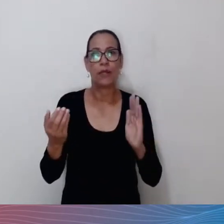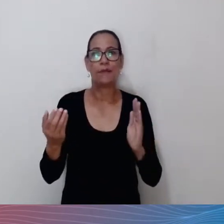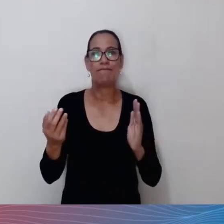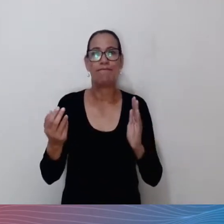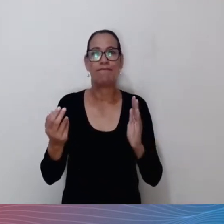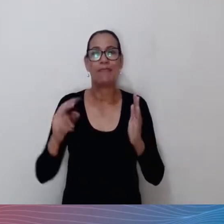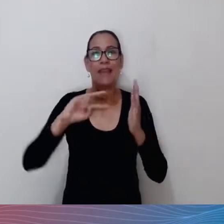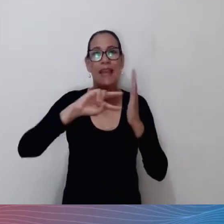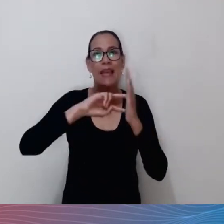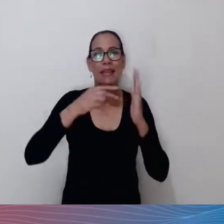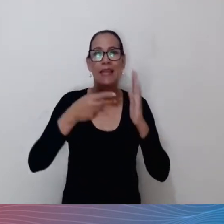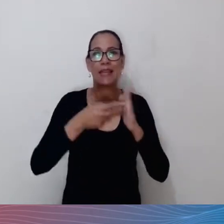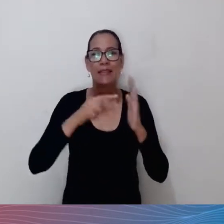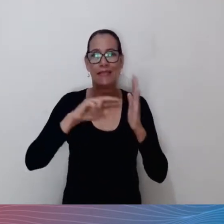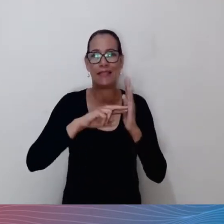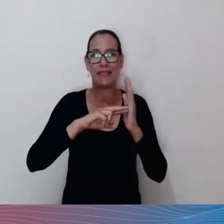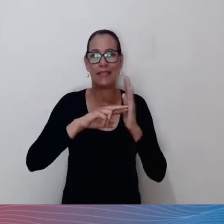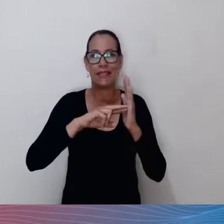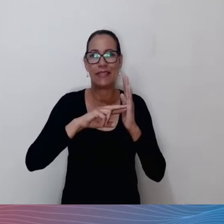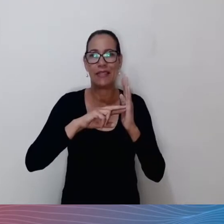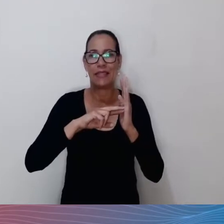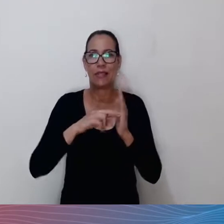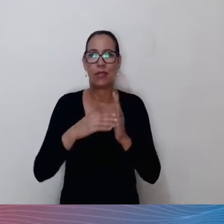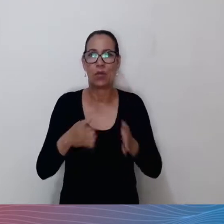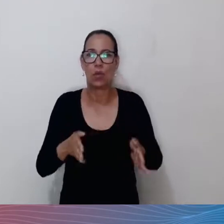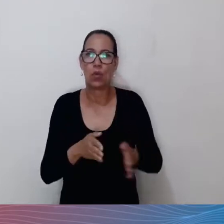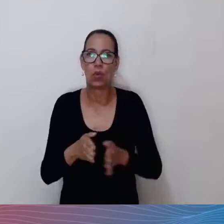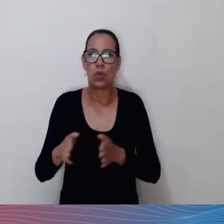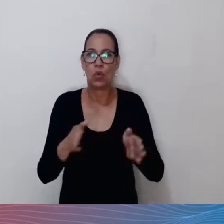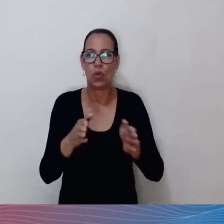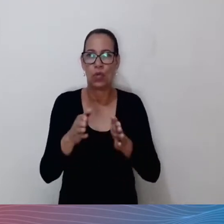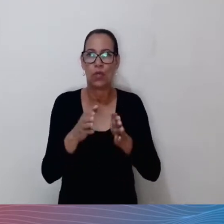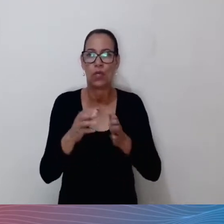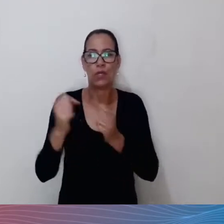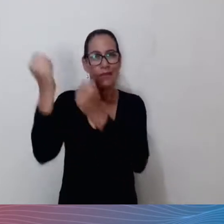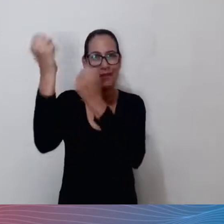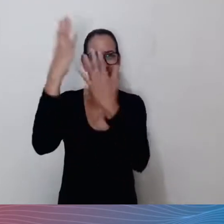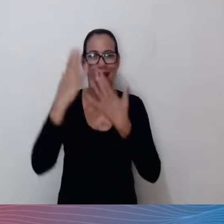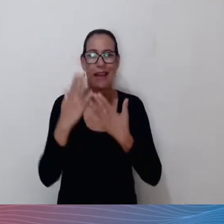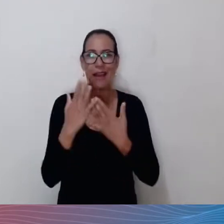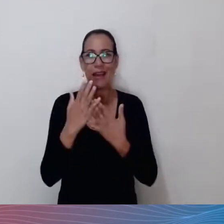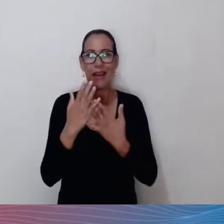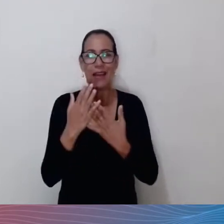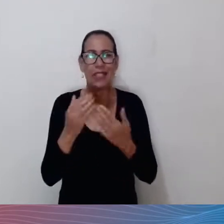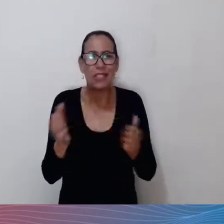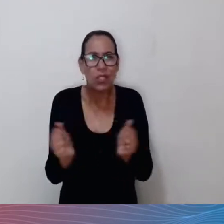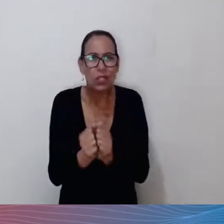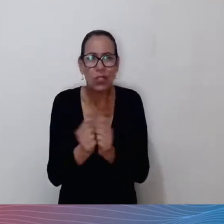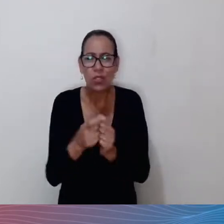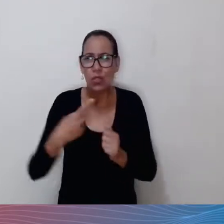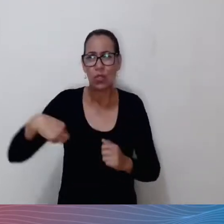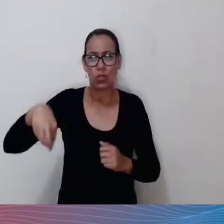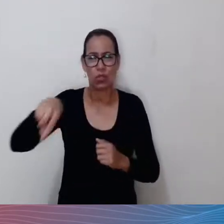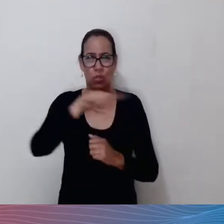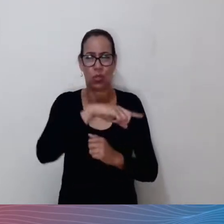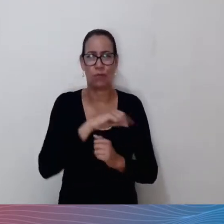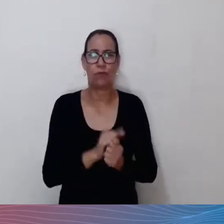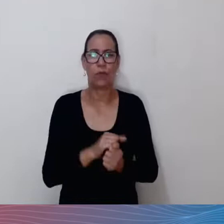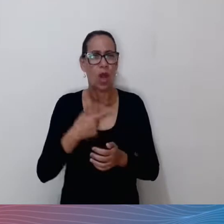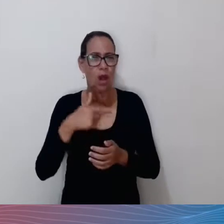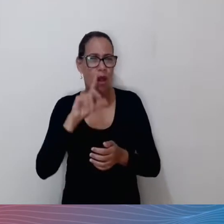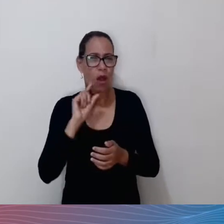foi muito bom aqui na nossa comunhão, oração antes da reunião, um irmão muito tocado por